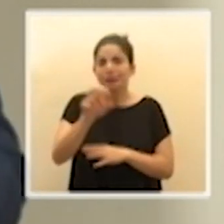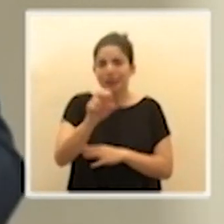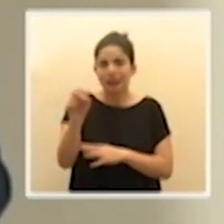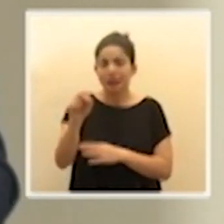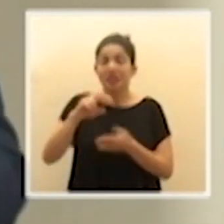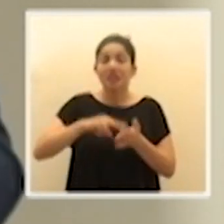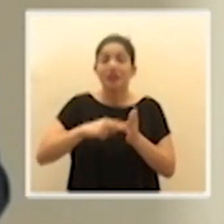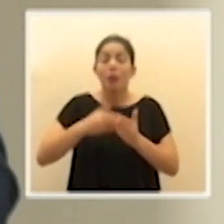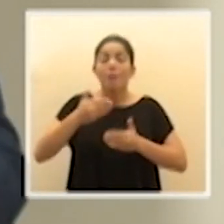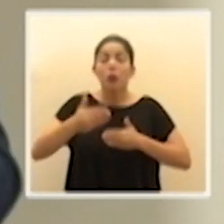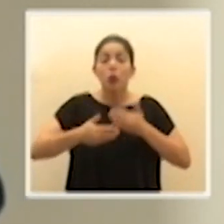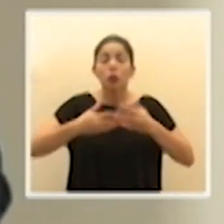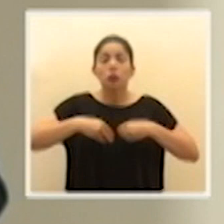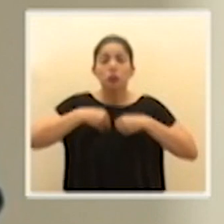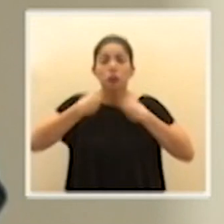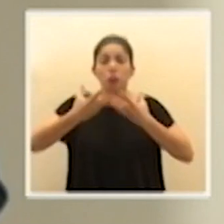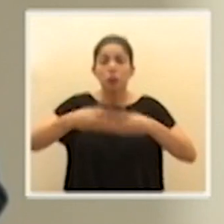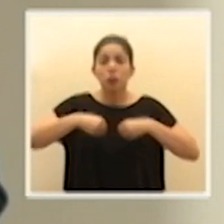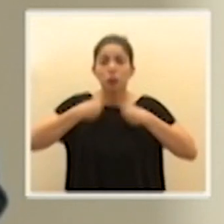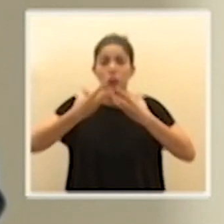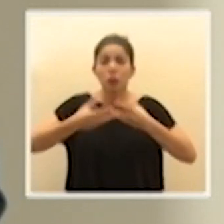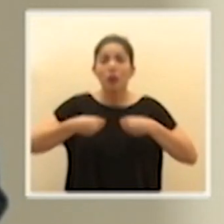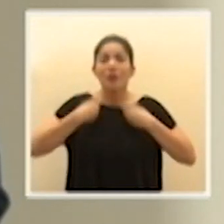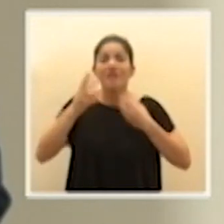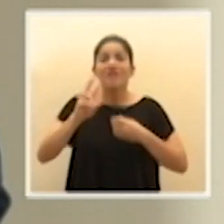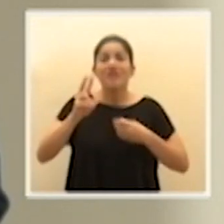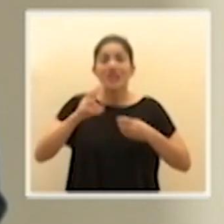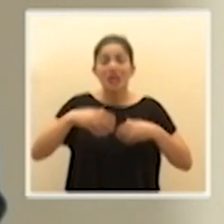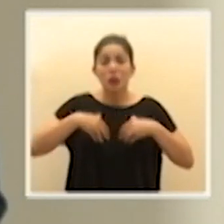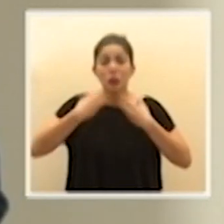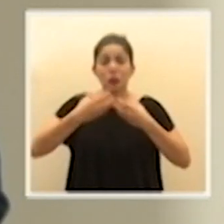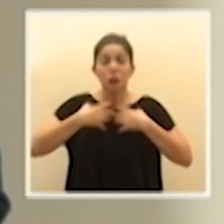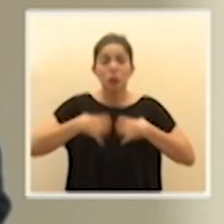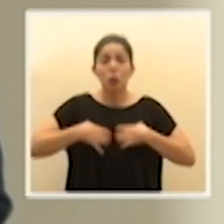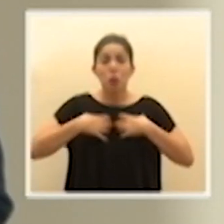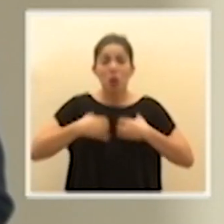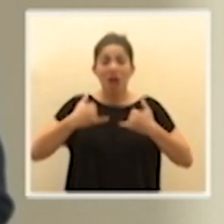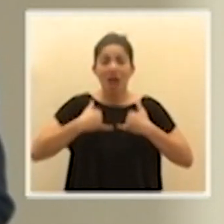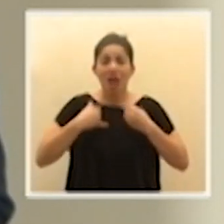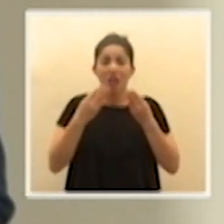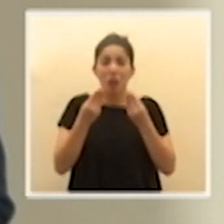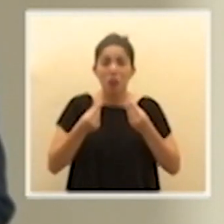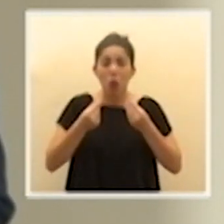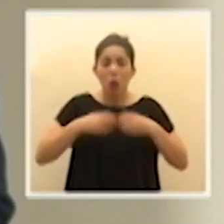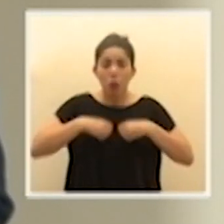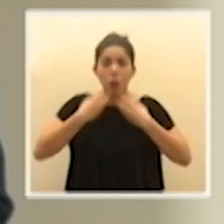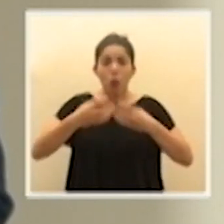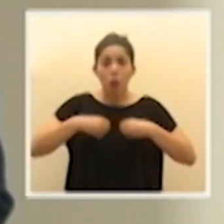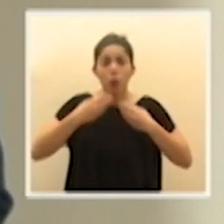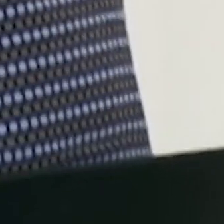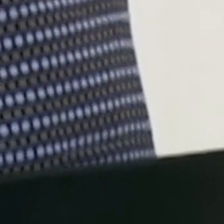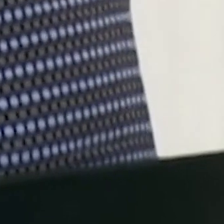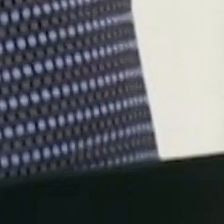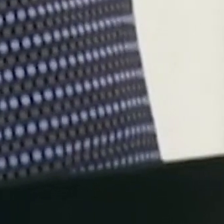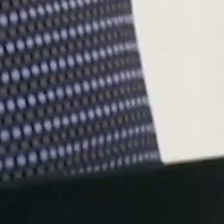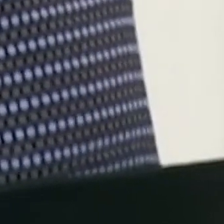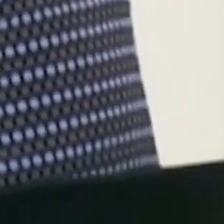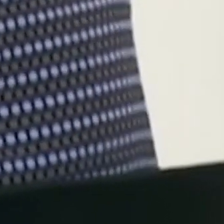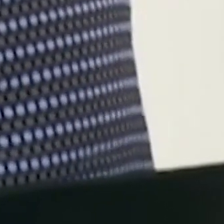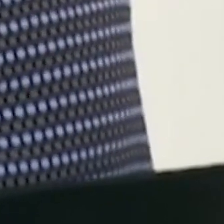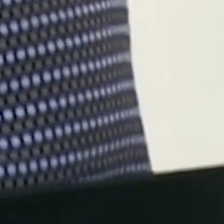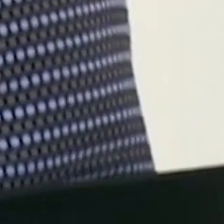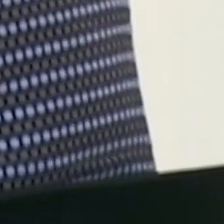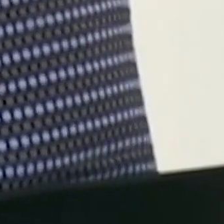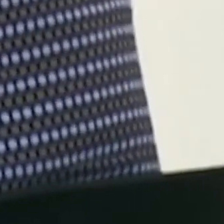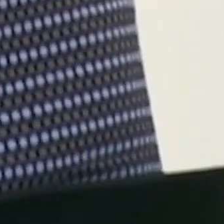el proceso de liberar todas estas partículas del virus de las vías respiratorias puede durar su tiempo. Según el